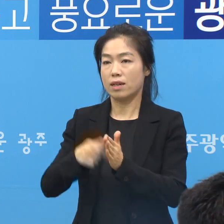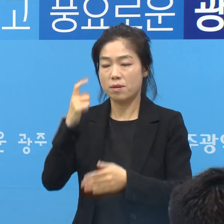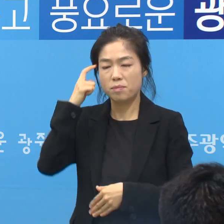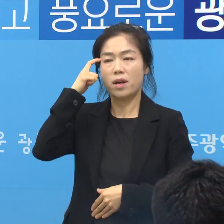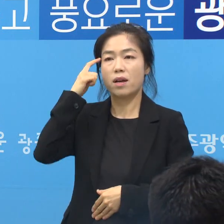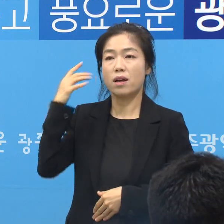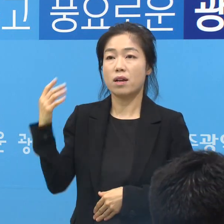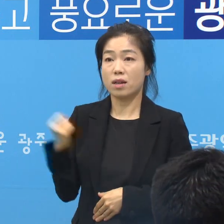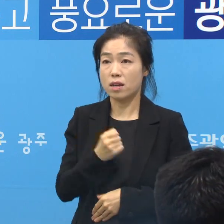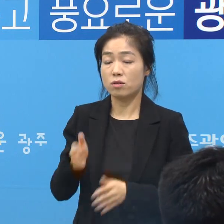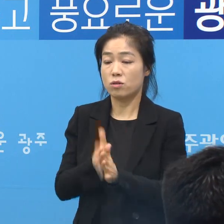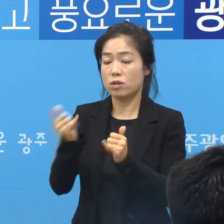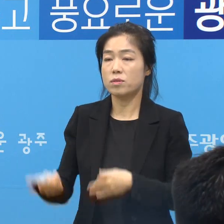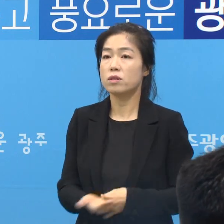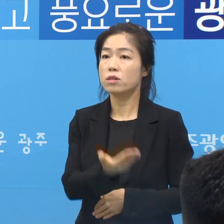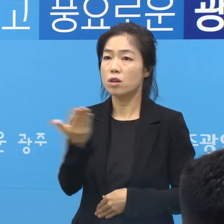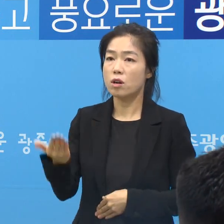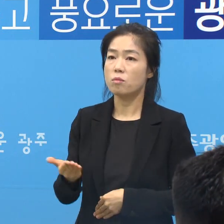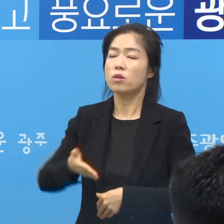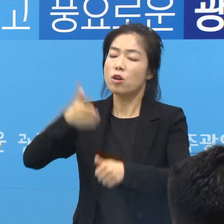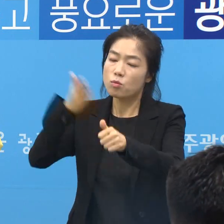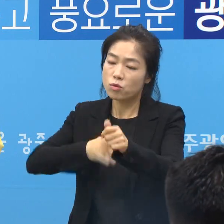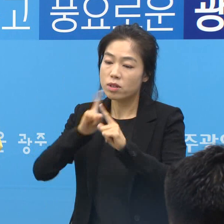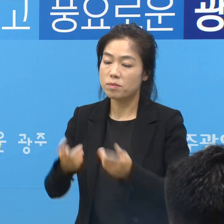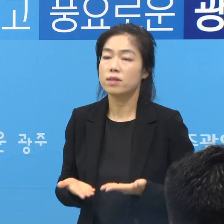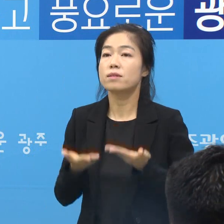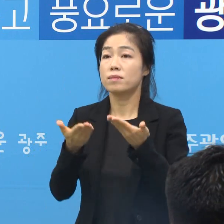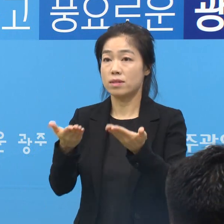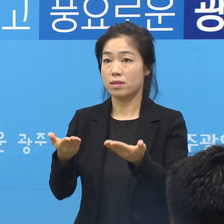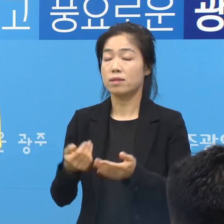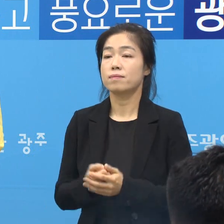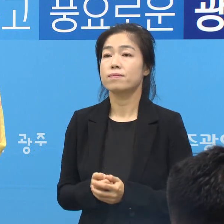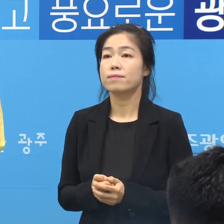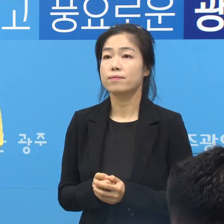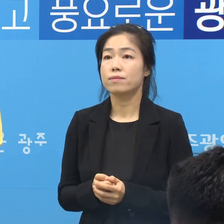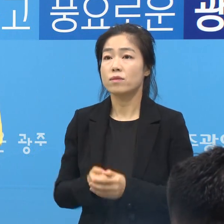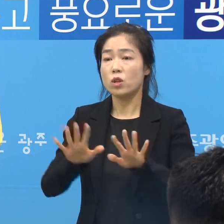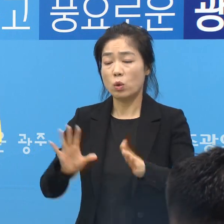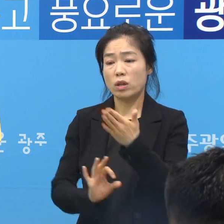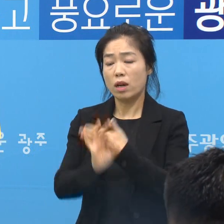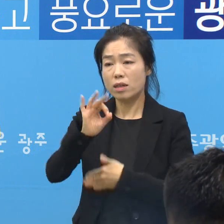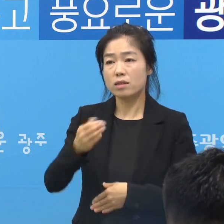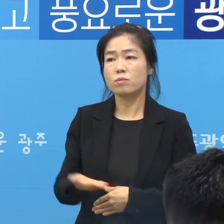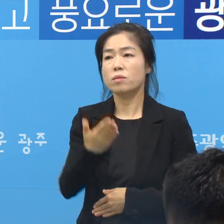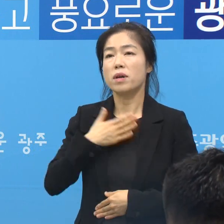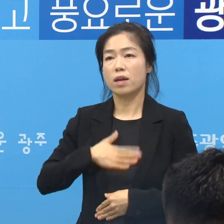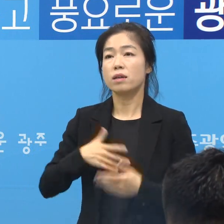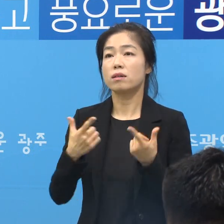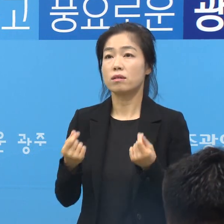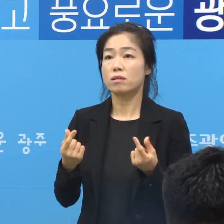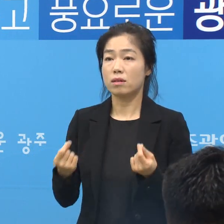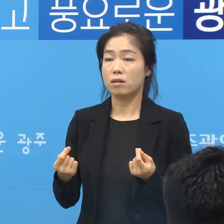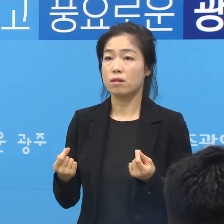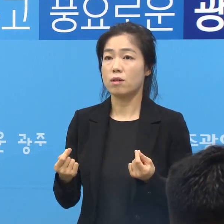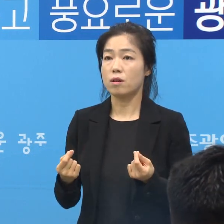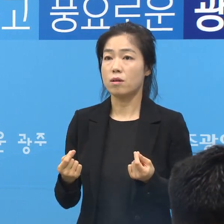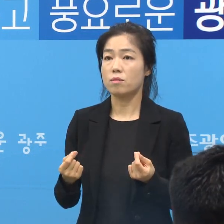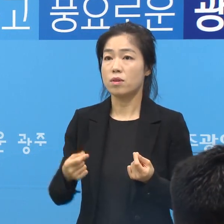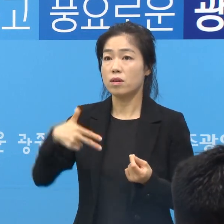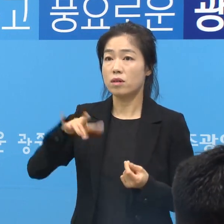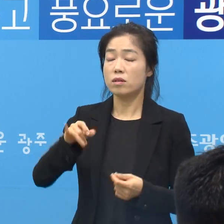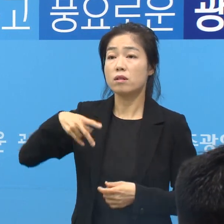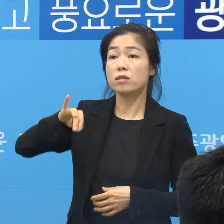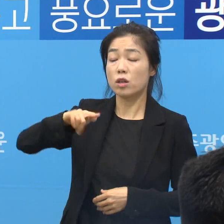인식하에 시민들께 호소문을 발표했습니다. 오늘 아침 잘 아시는 것처럼